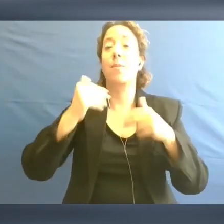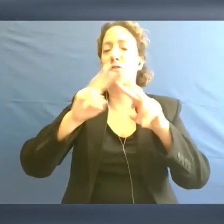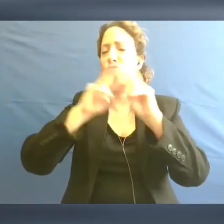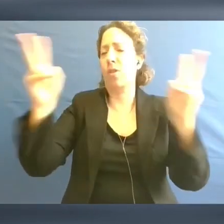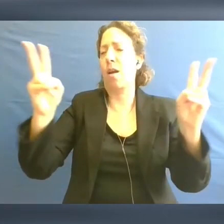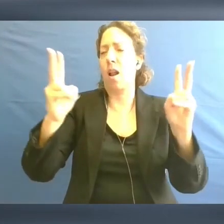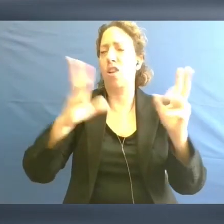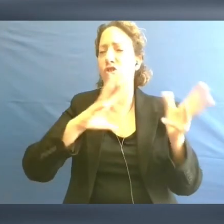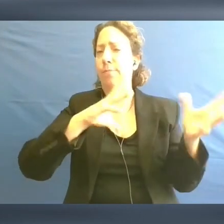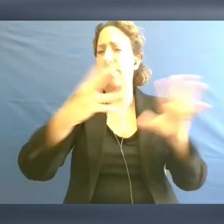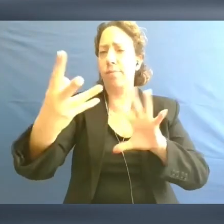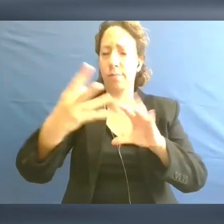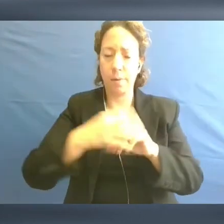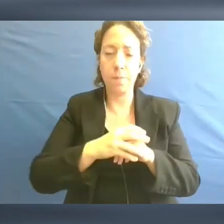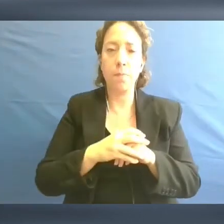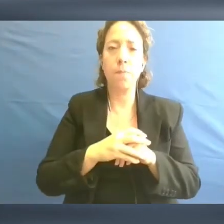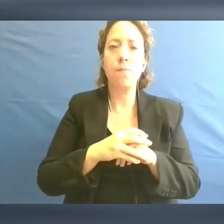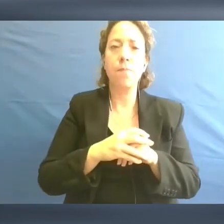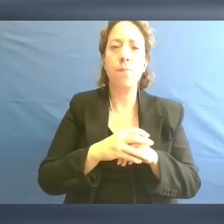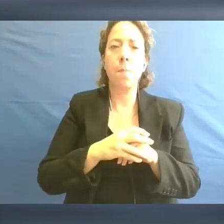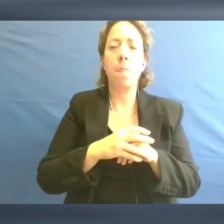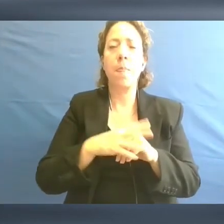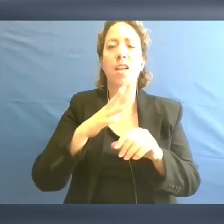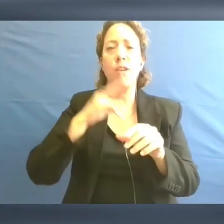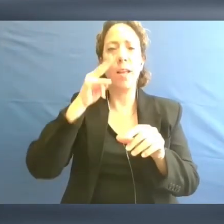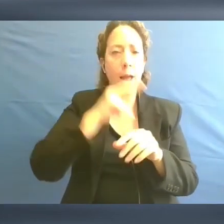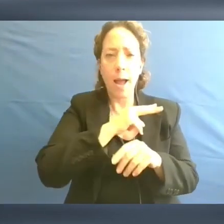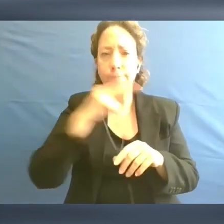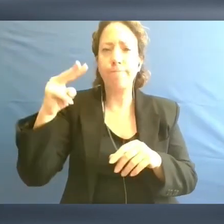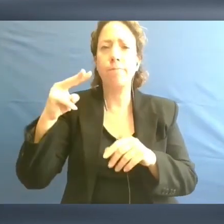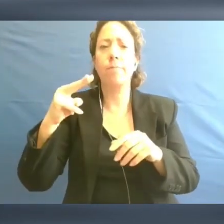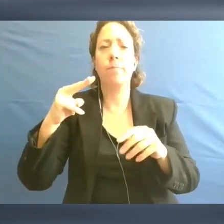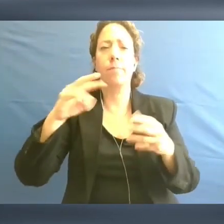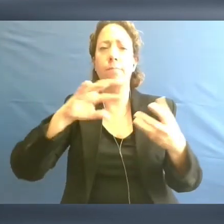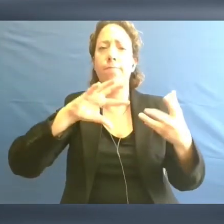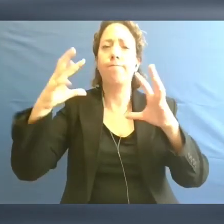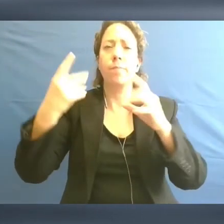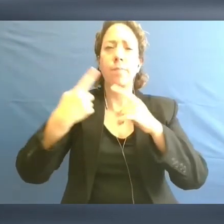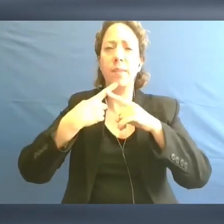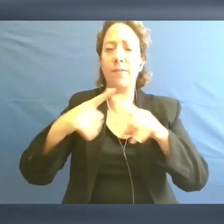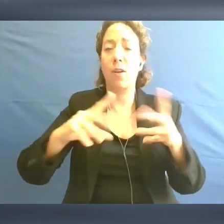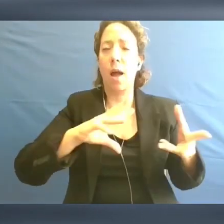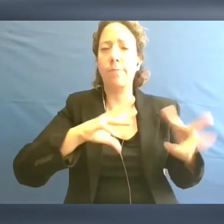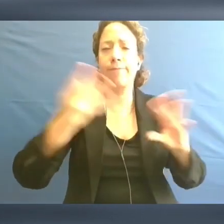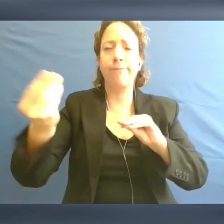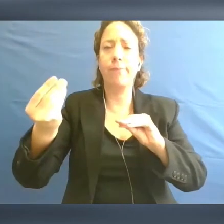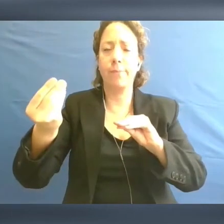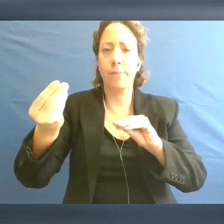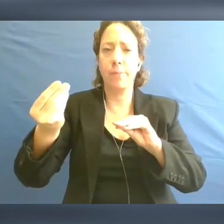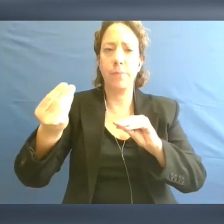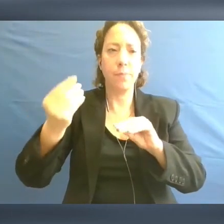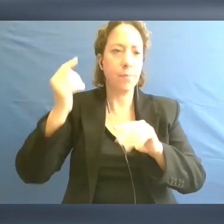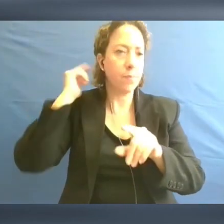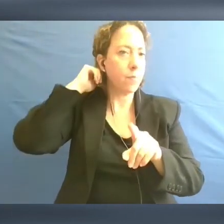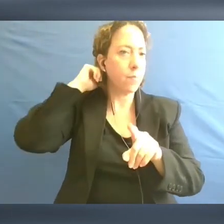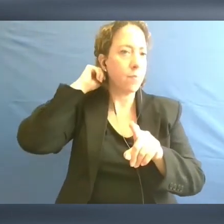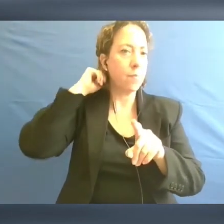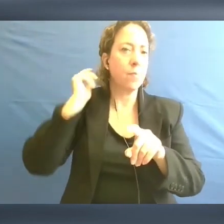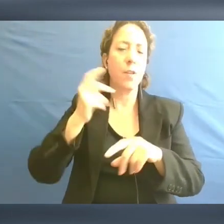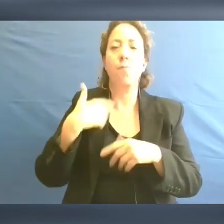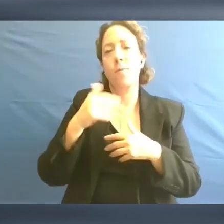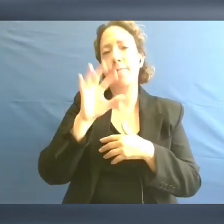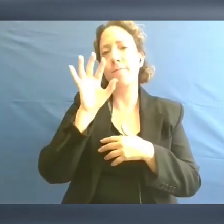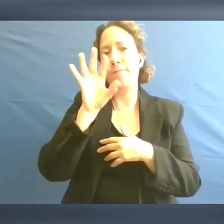quelques changements de paradigme. Ça signifie que je vous en ai dressé